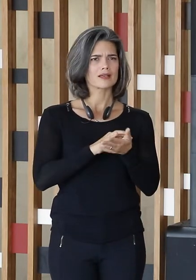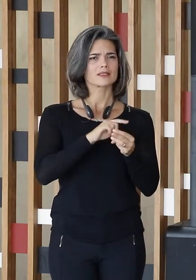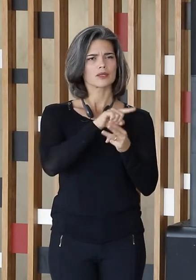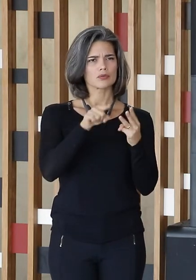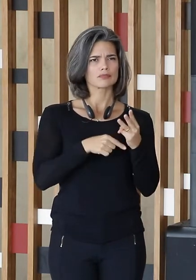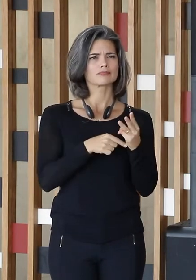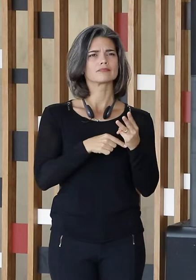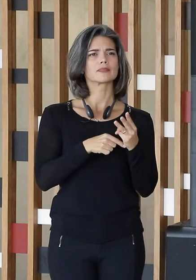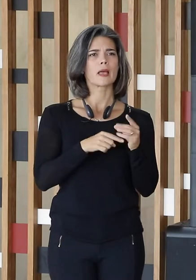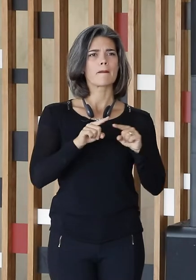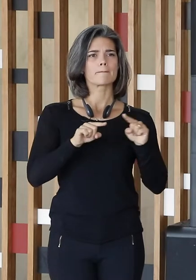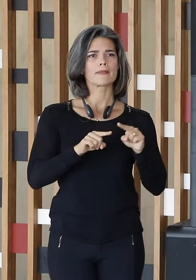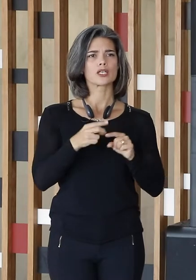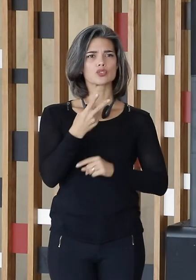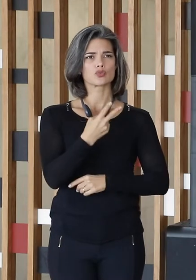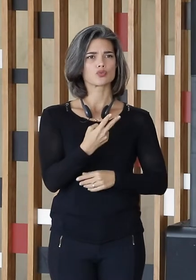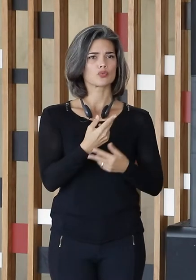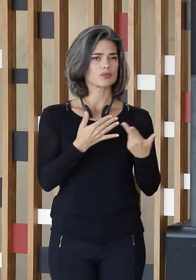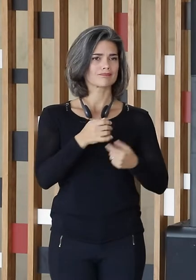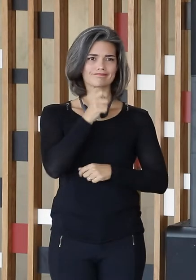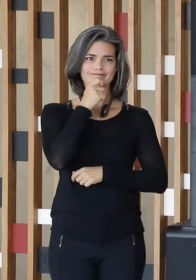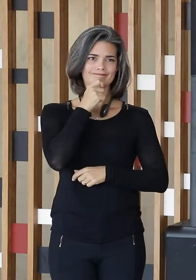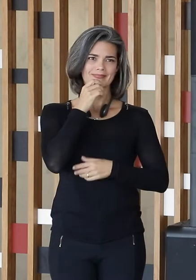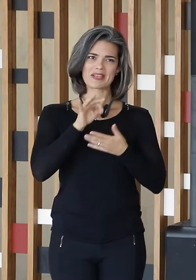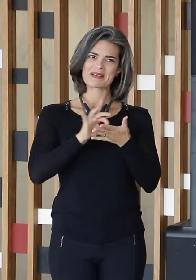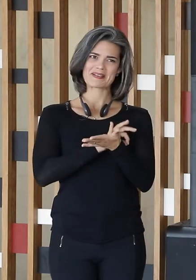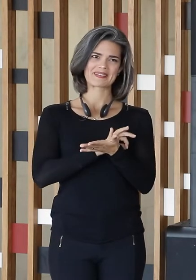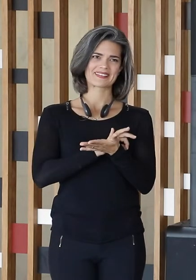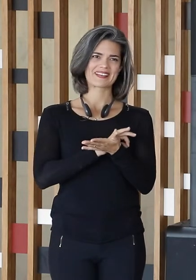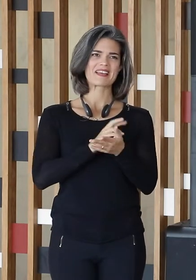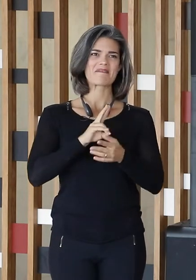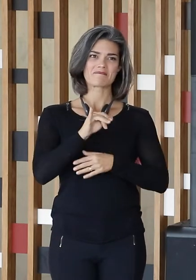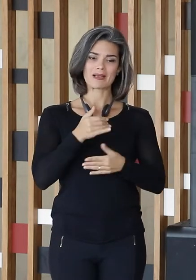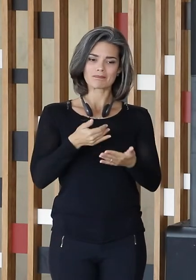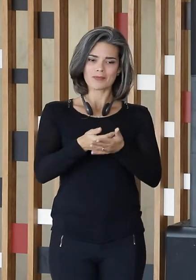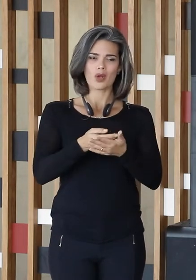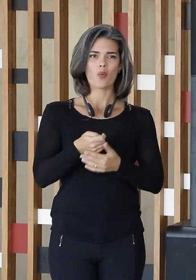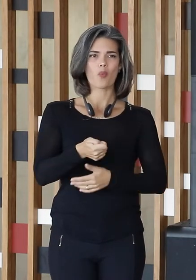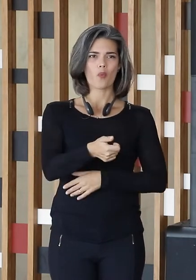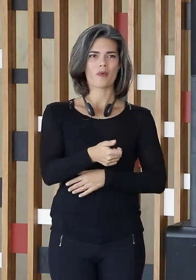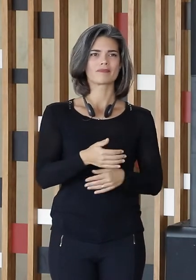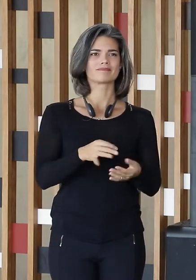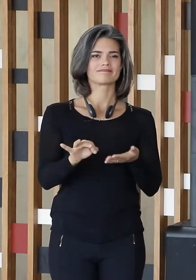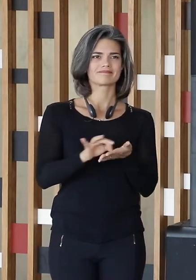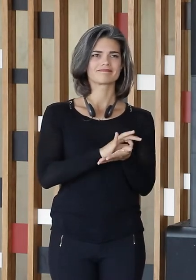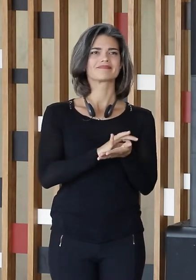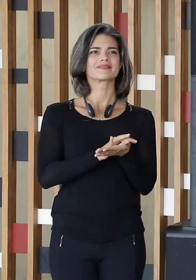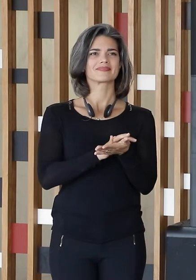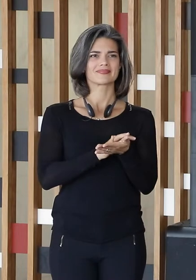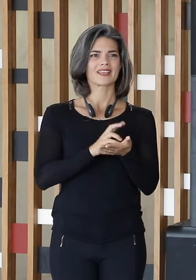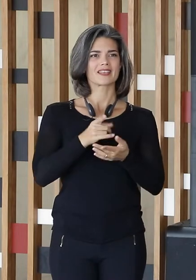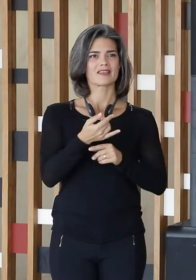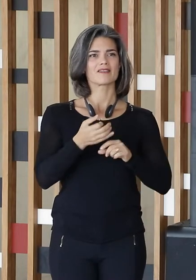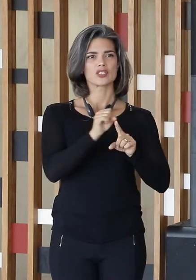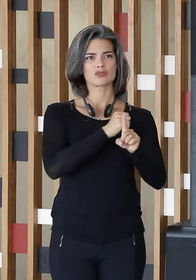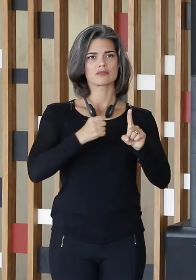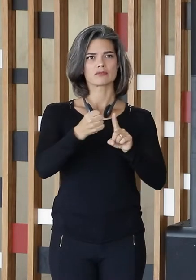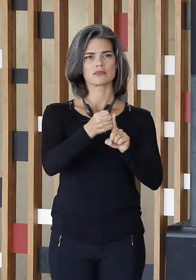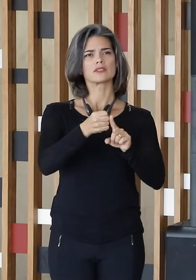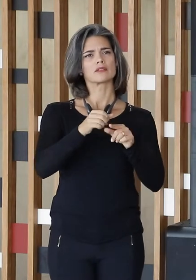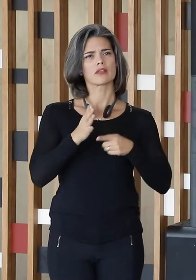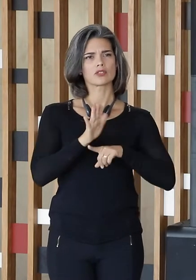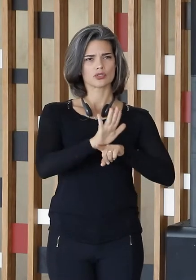que há dois atos que não conseguimos ainda aqui assinar, mas que estão em fase final de conclusão, que têm imenso alcance social.